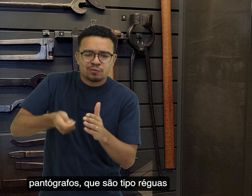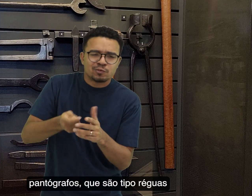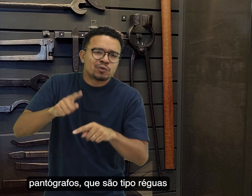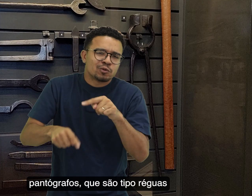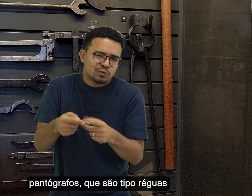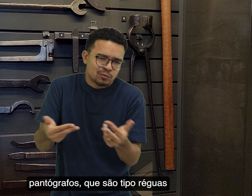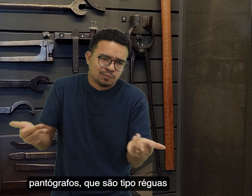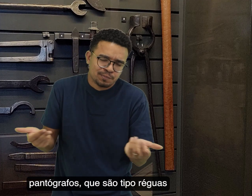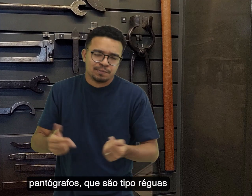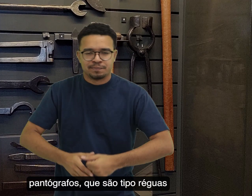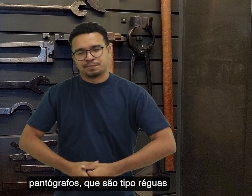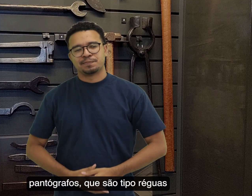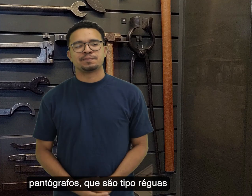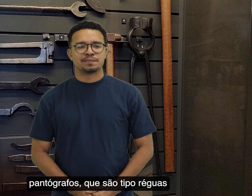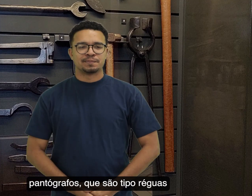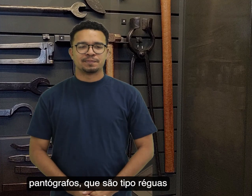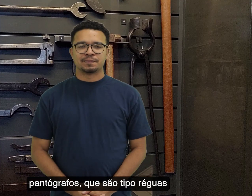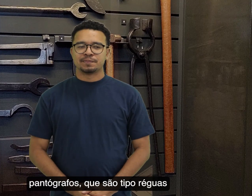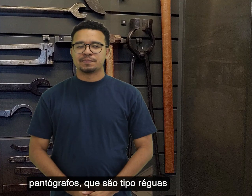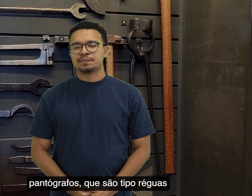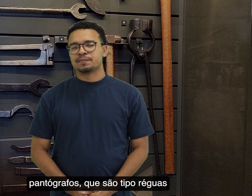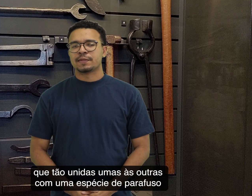piano, pantógrafos, que são tipo